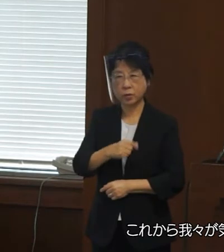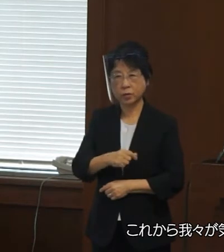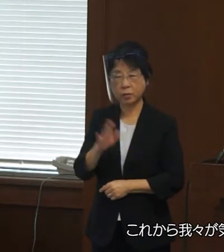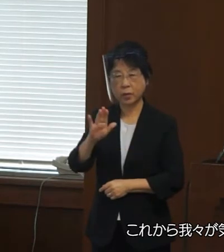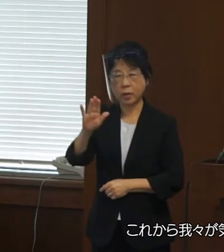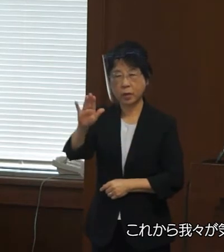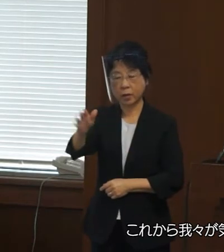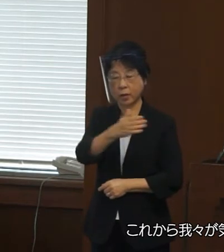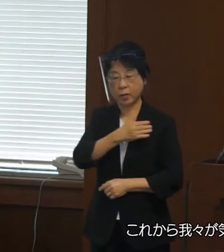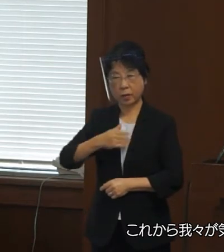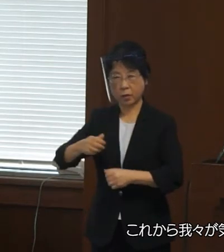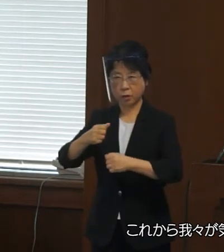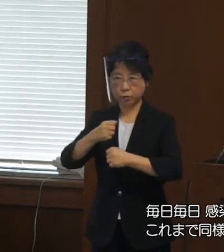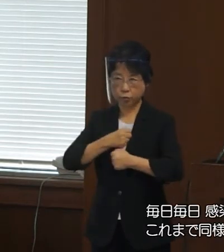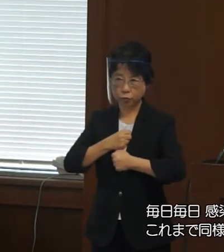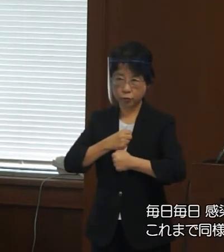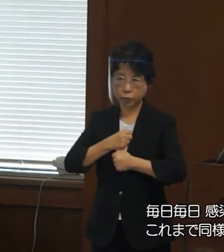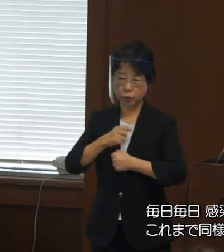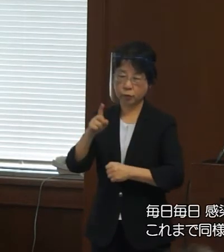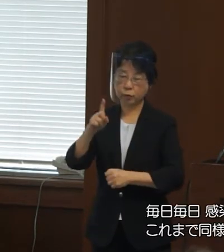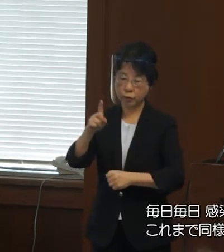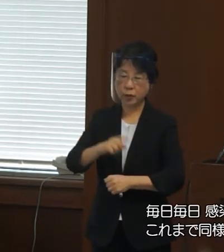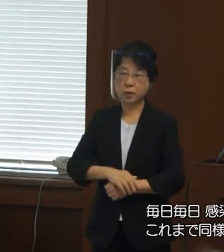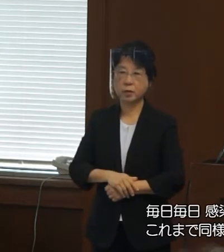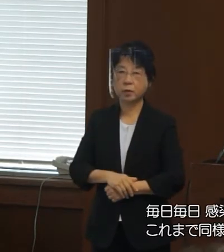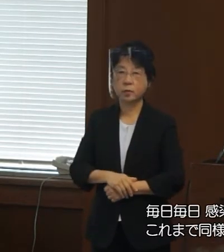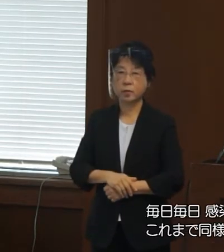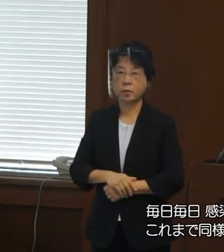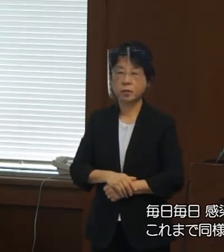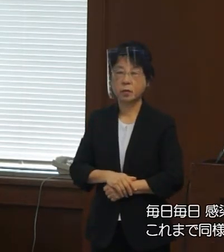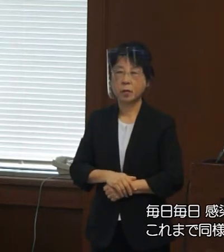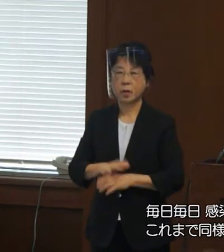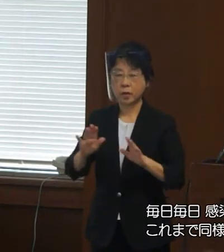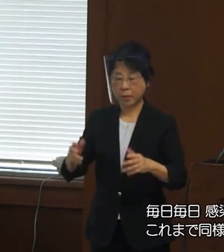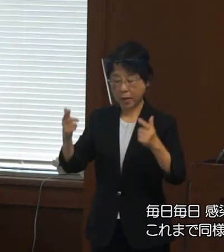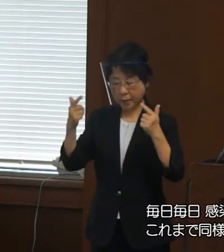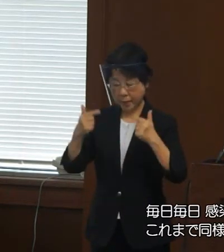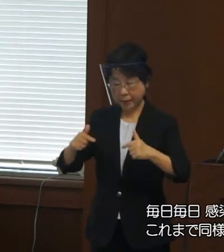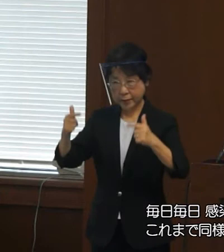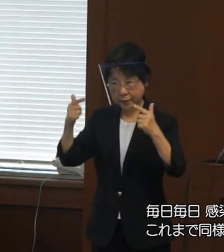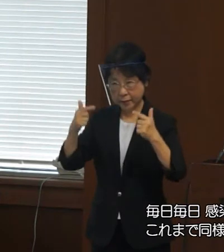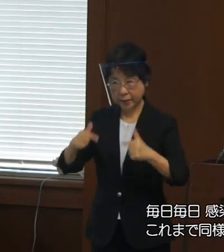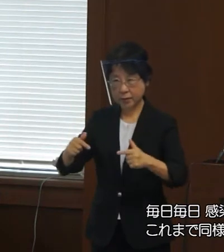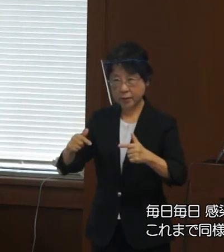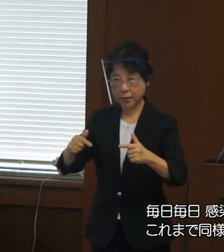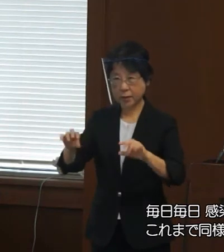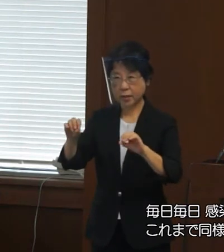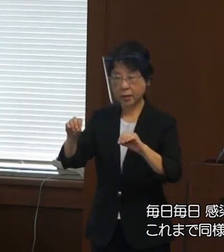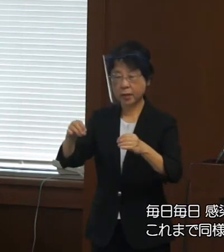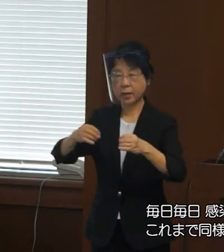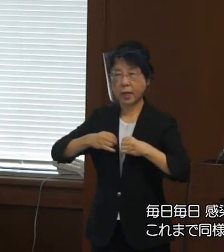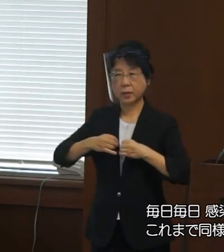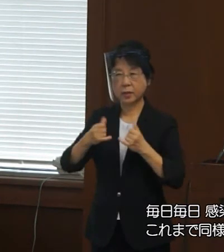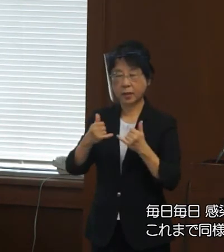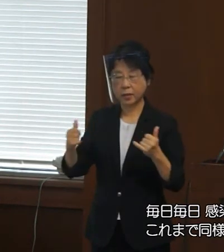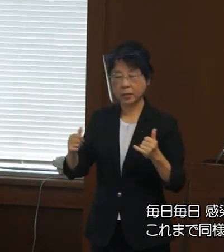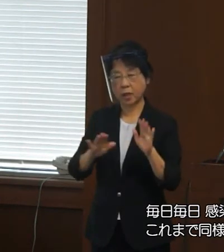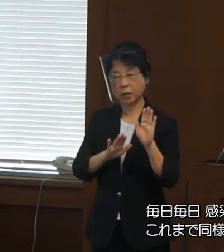気をつけるべきことは、あの毎日毎日この感染状況をこれまで同様つぶさに感染して、